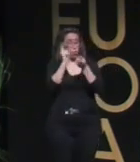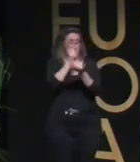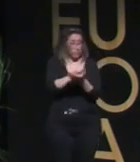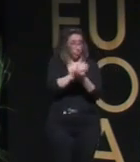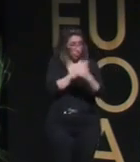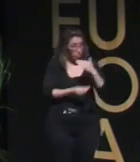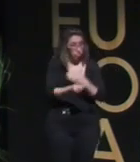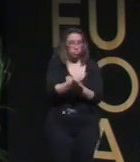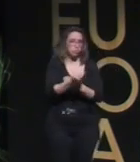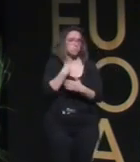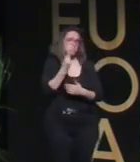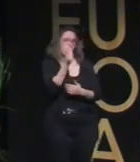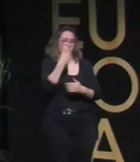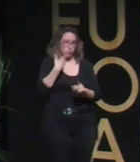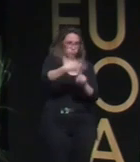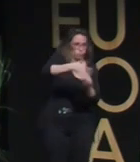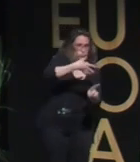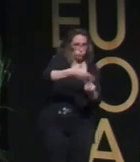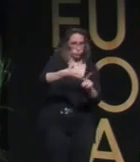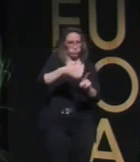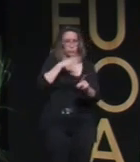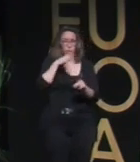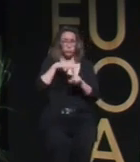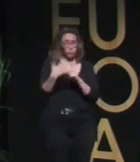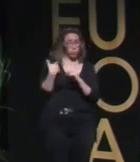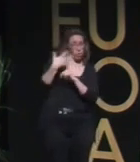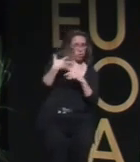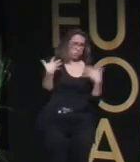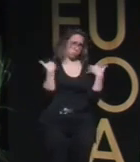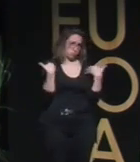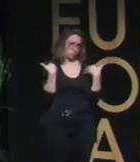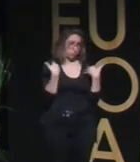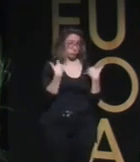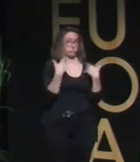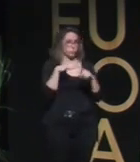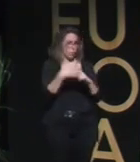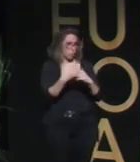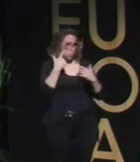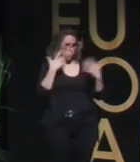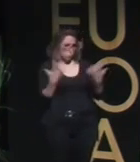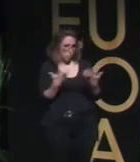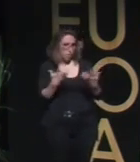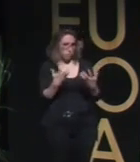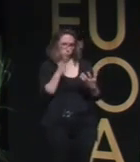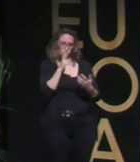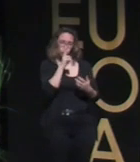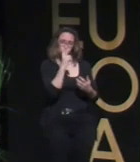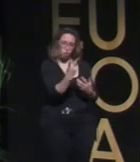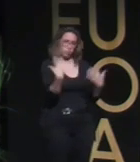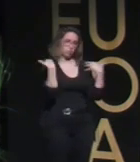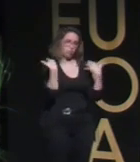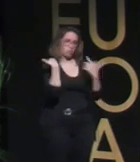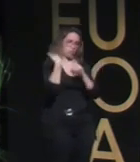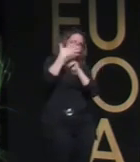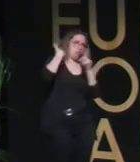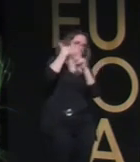Una situación de bullying terrorífica. Y encima sus padres no le hicieron mucho caso porque creían que era un tema de la edad. 2 años sufriendo bullying. ¿De acuerdo? Entonces,